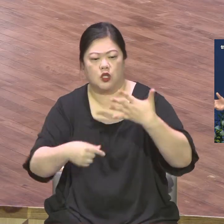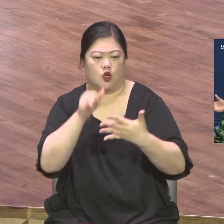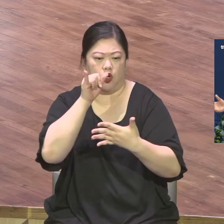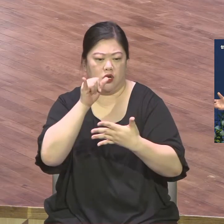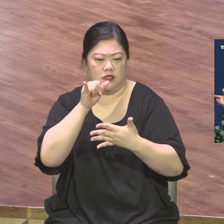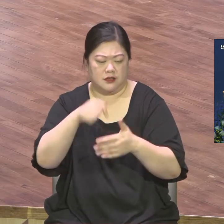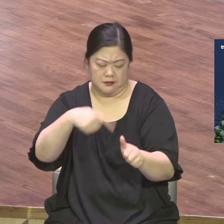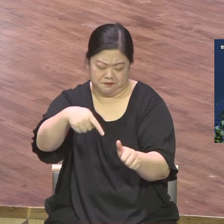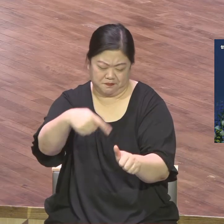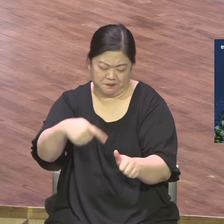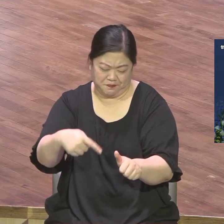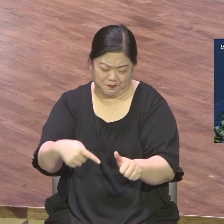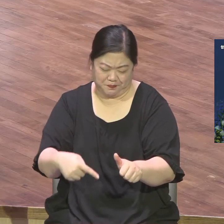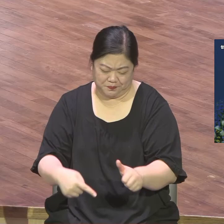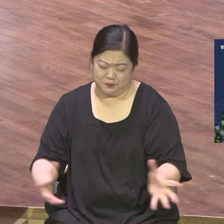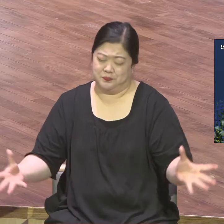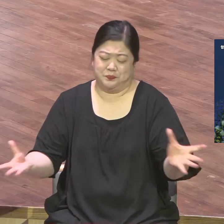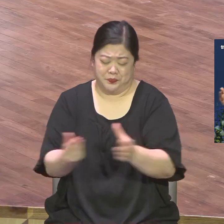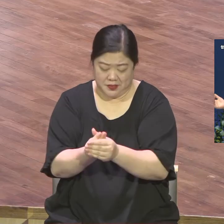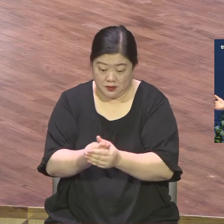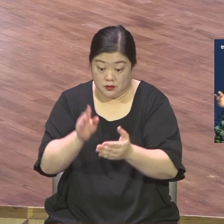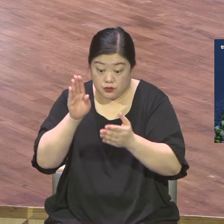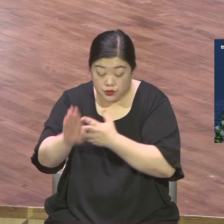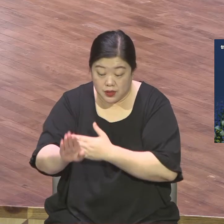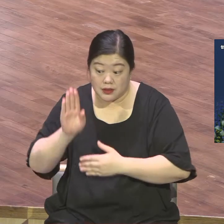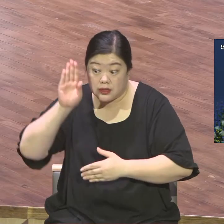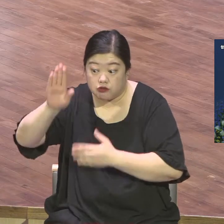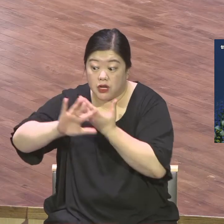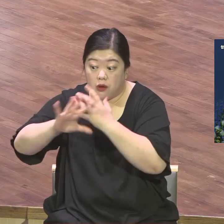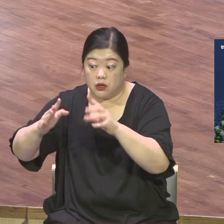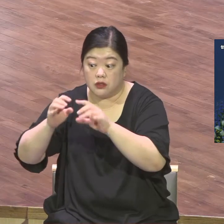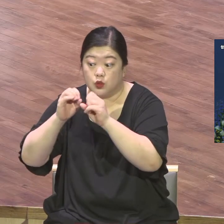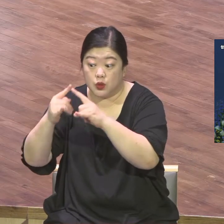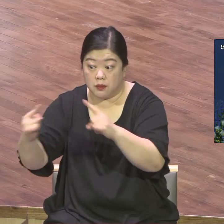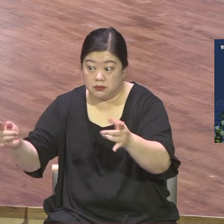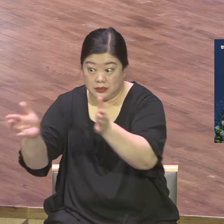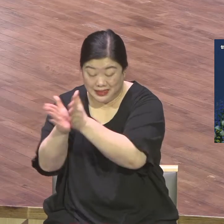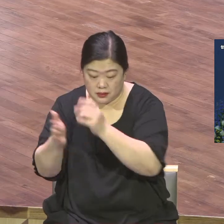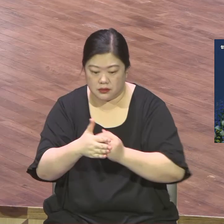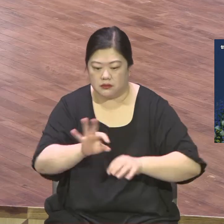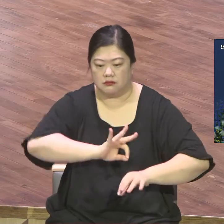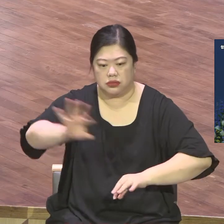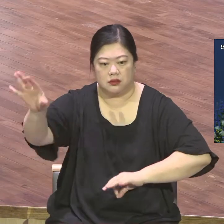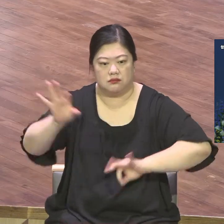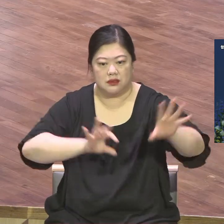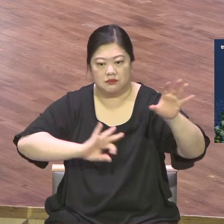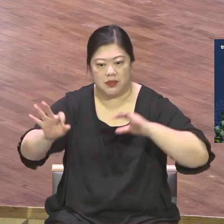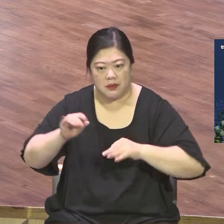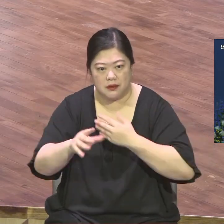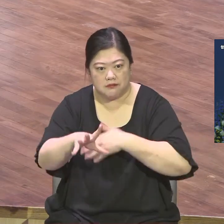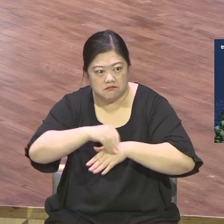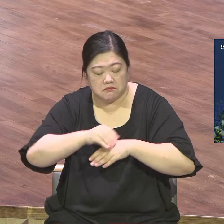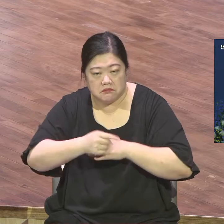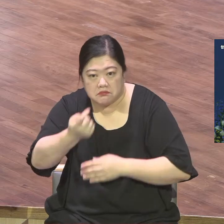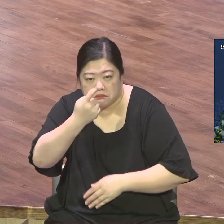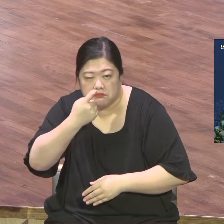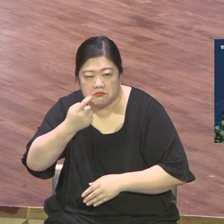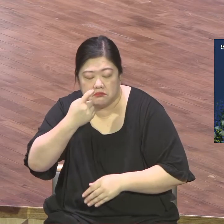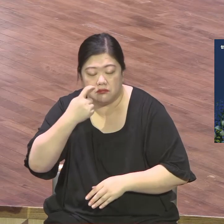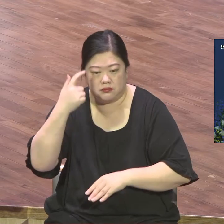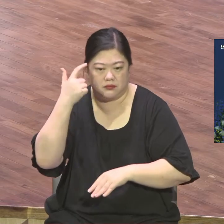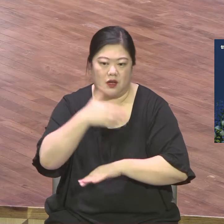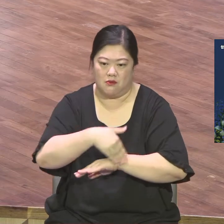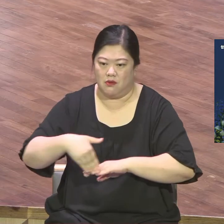우리가 파송한 선교사님들 그 다 자기들이 인도 받는 대로 그렇게 선교지에 가서 저 뉴질랜드까지